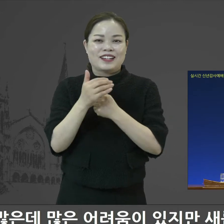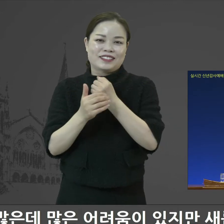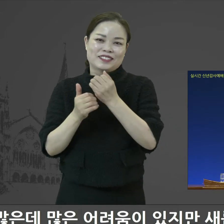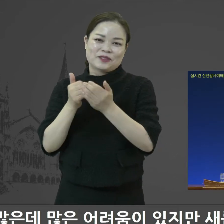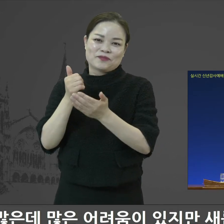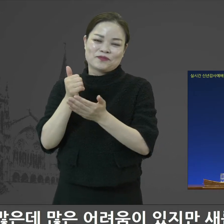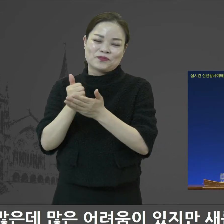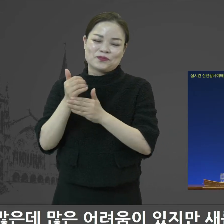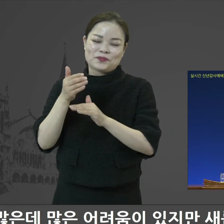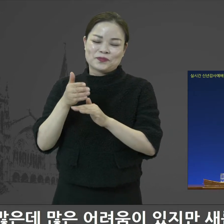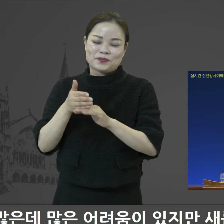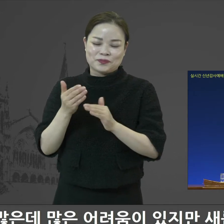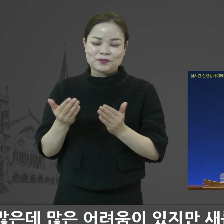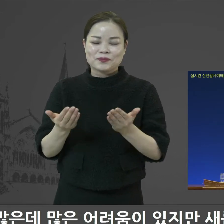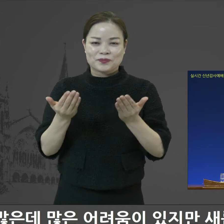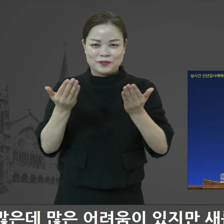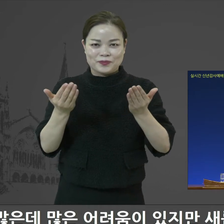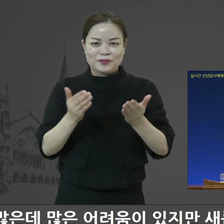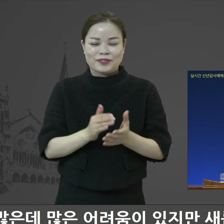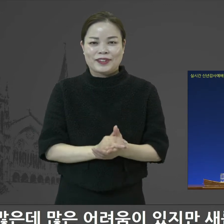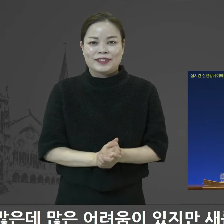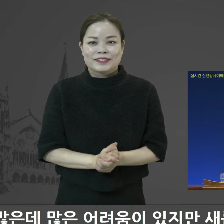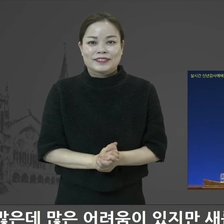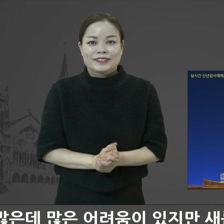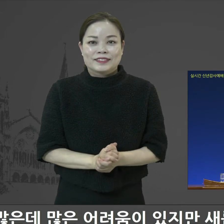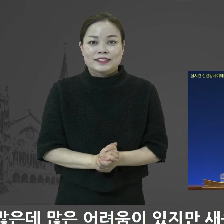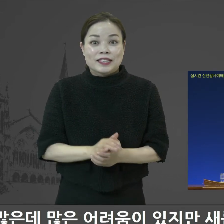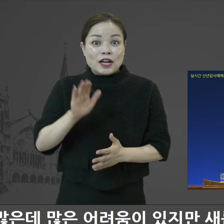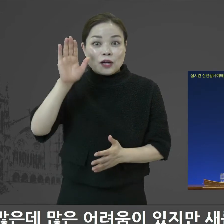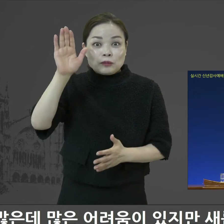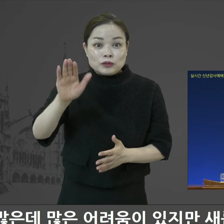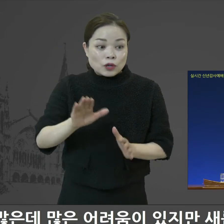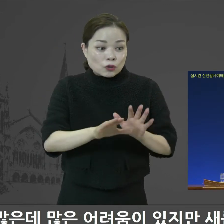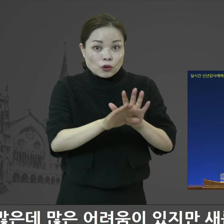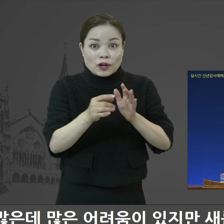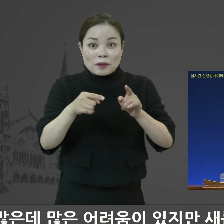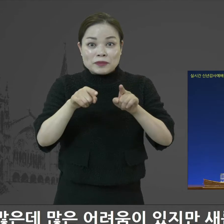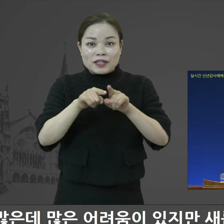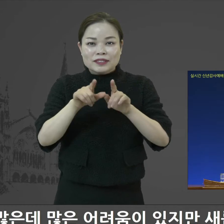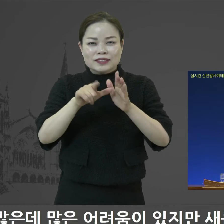앞에 감사드리게 됩니다. 앞으로 우리가 코로나와